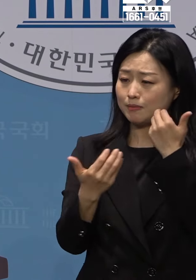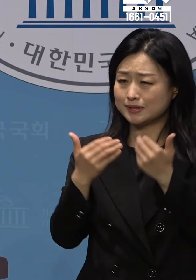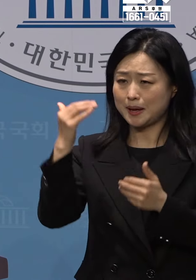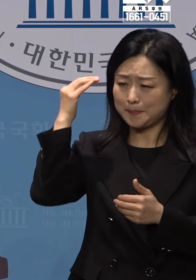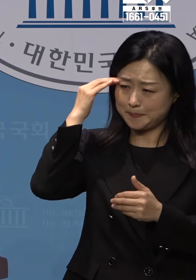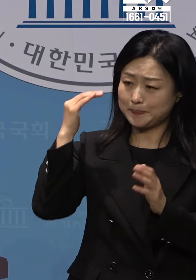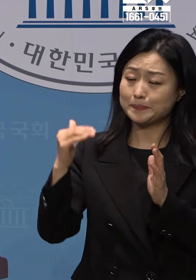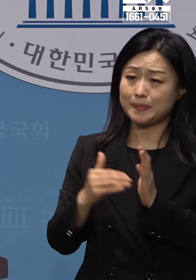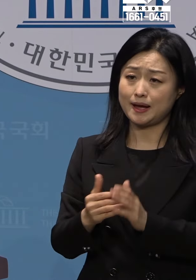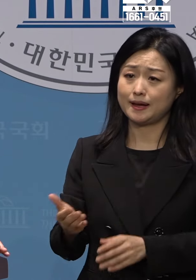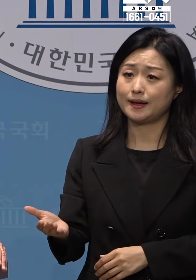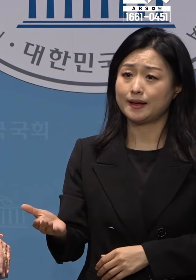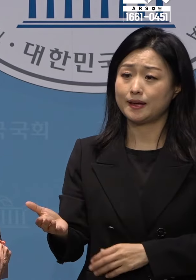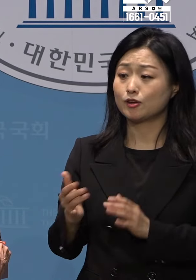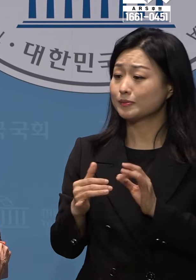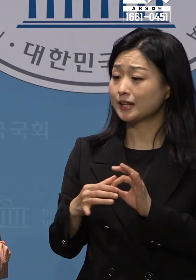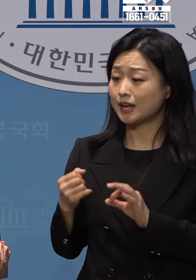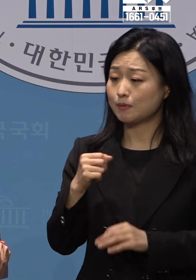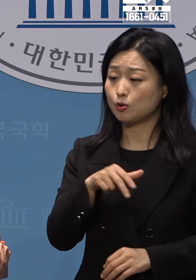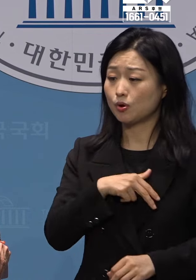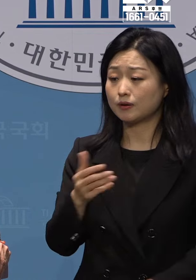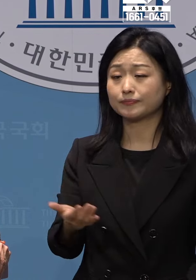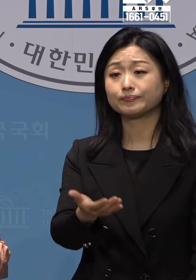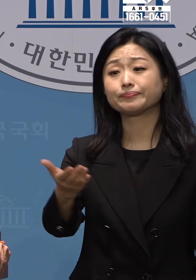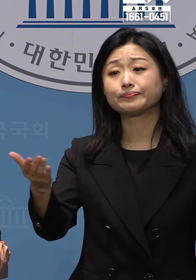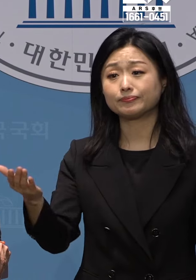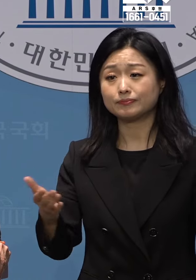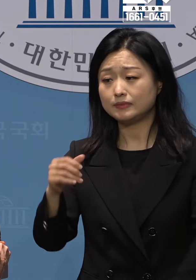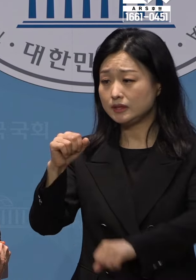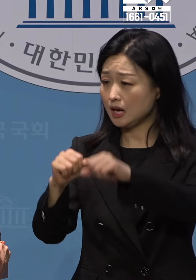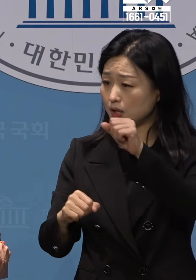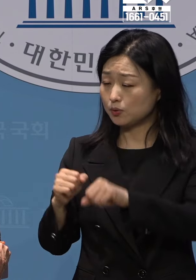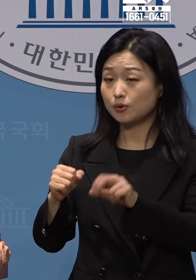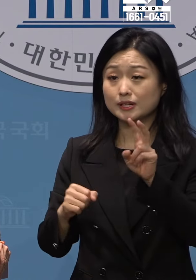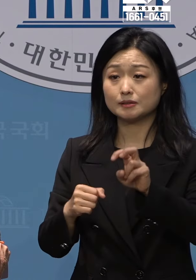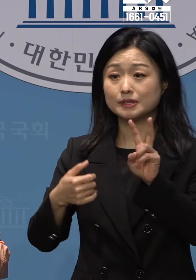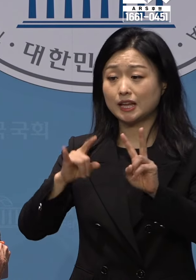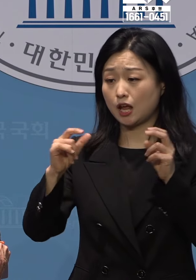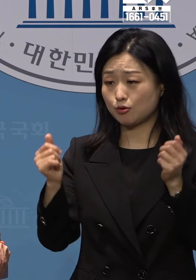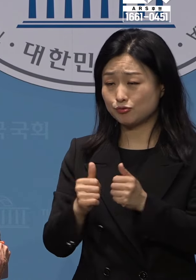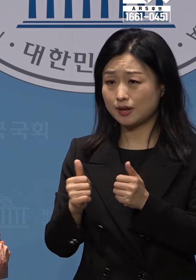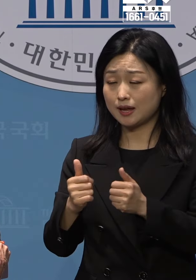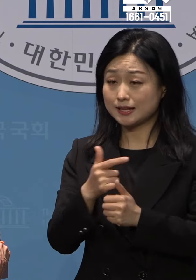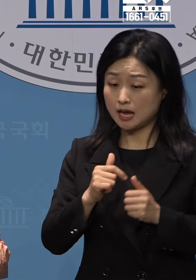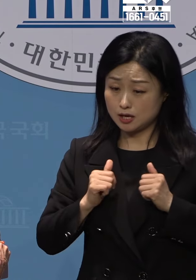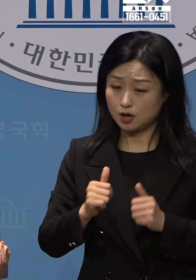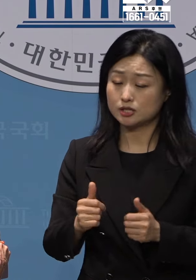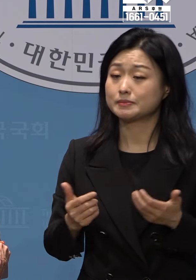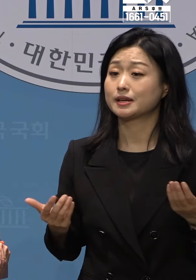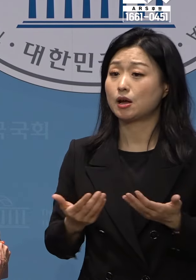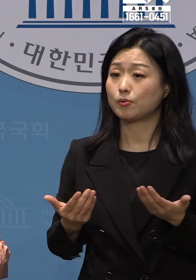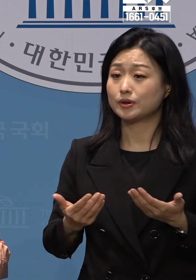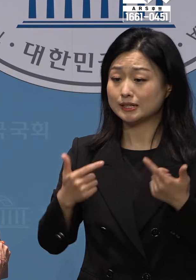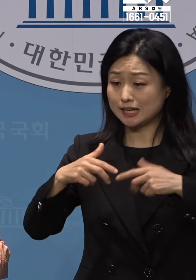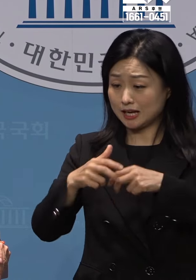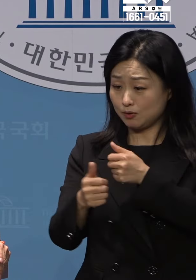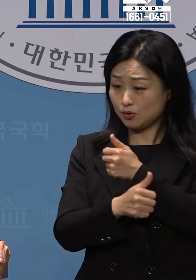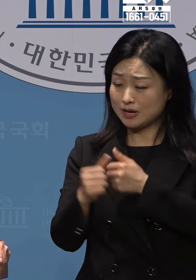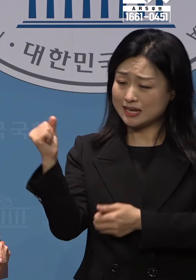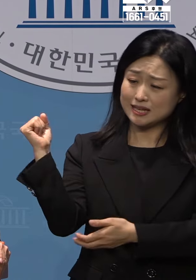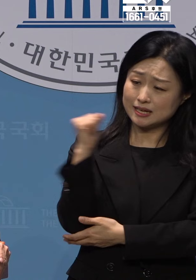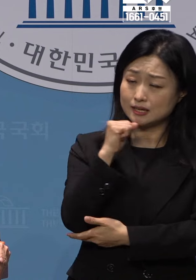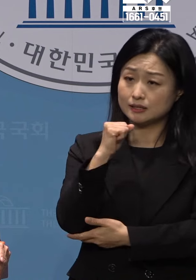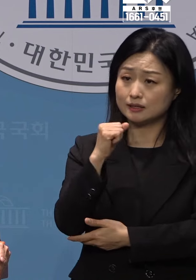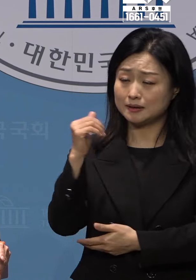방해했습니다. 이 같은 국민의힘 의원들의 행태가 22대 국회에서 가장 열심히 일하고 있는 상임위를 흔들기